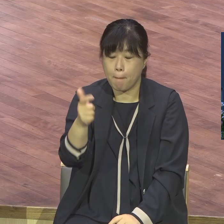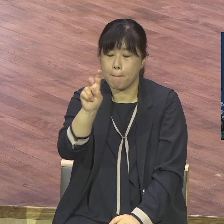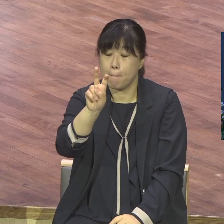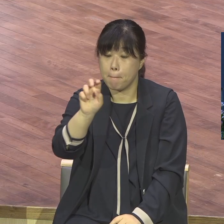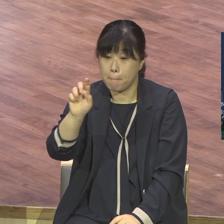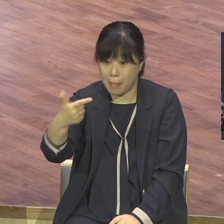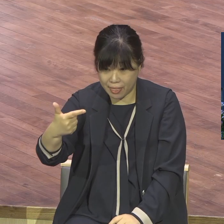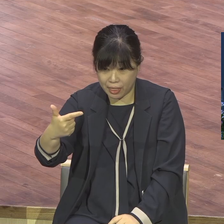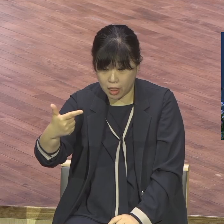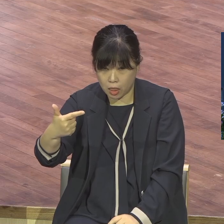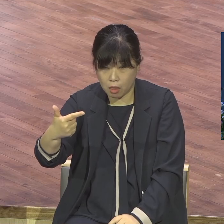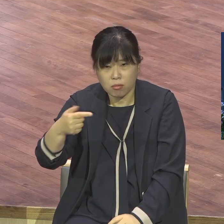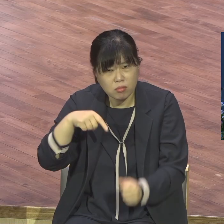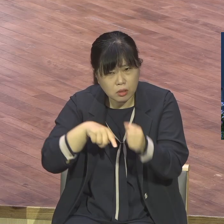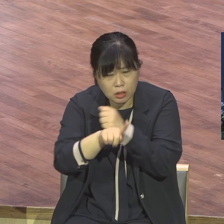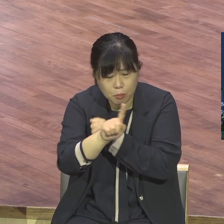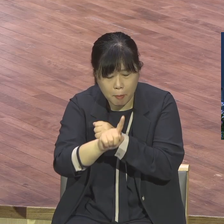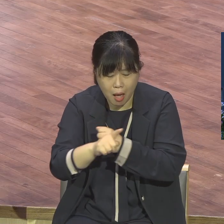의미입니다.